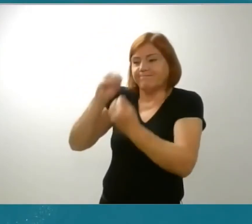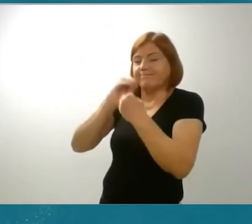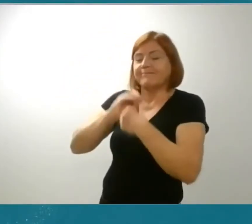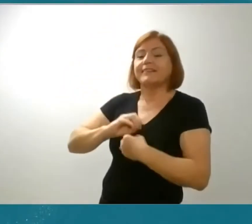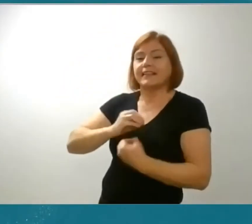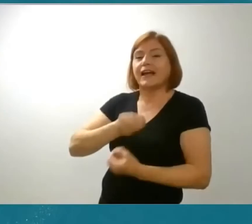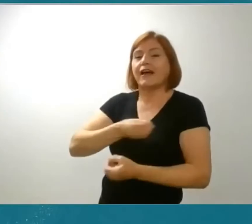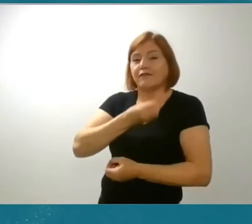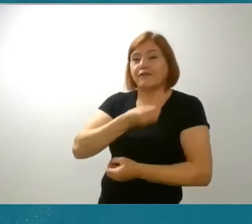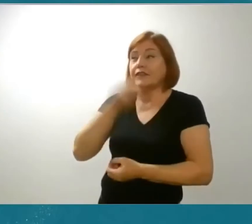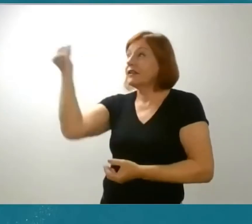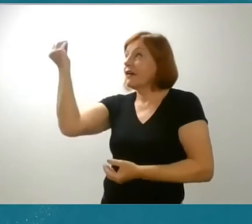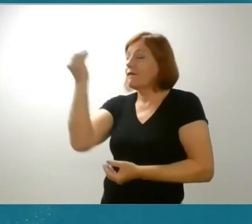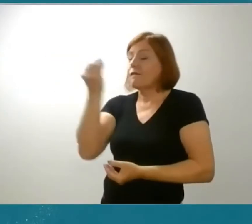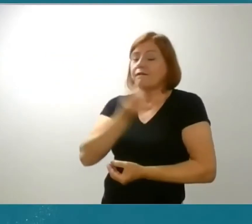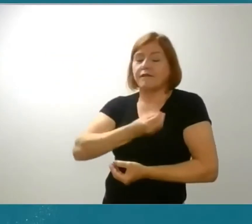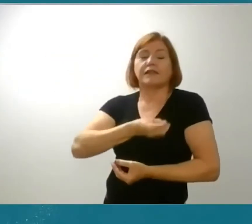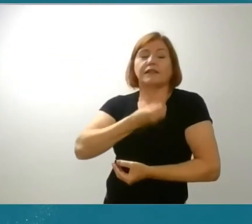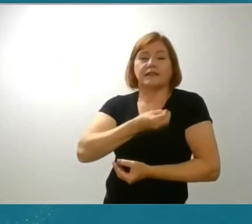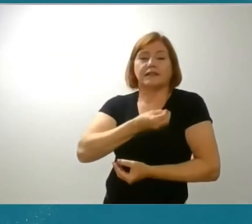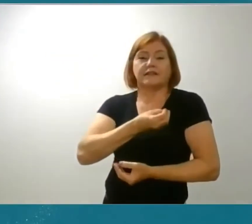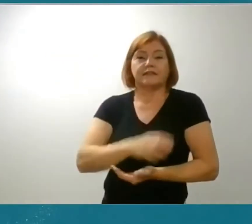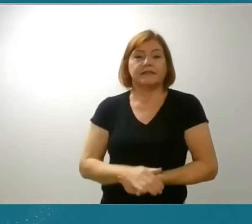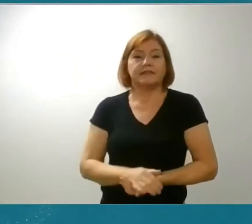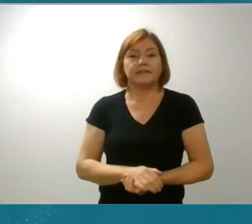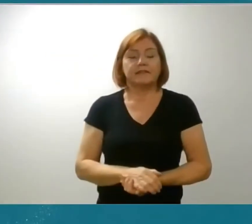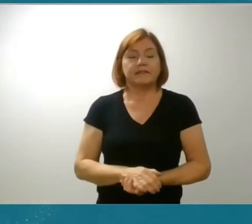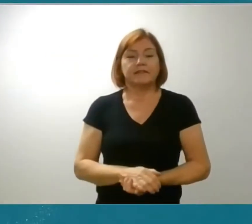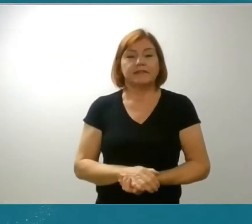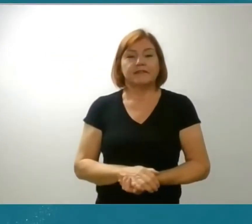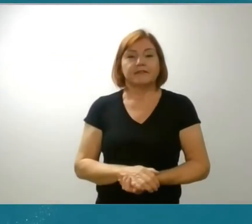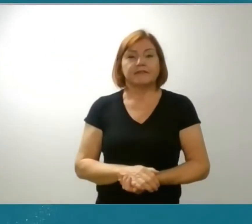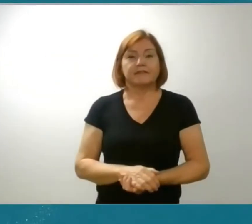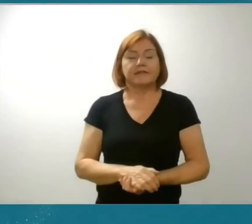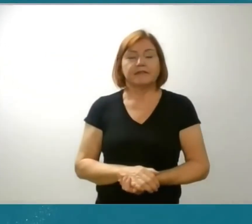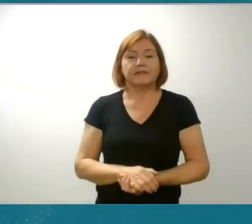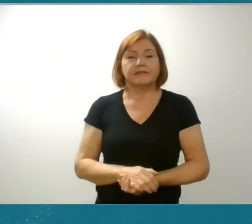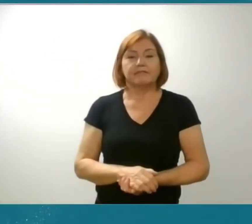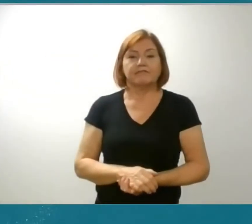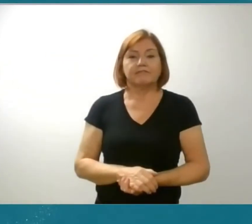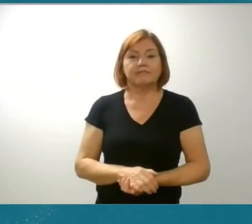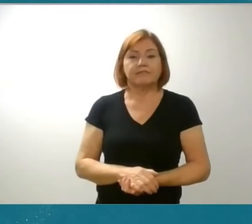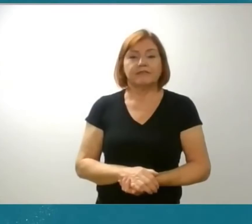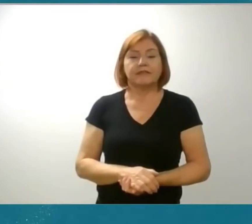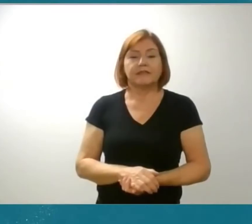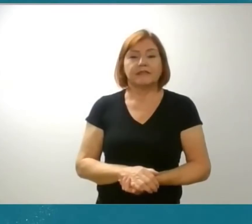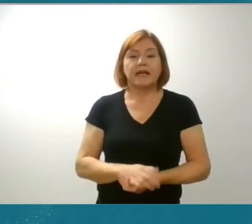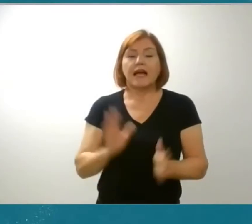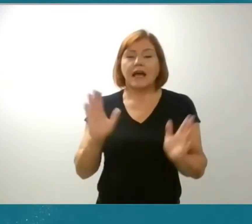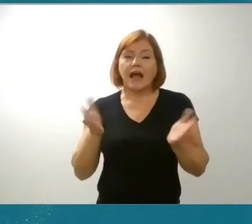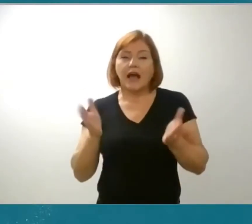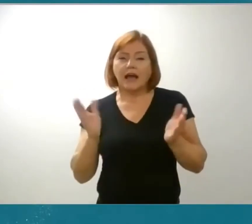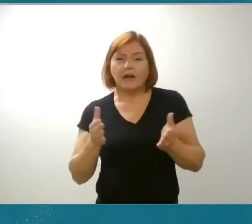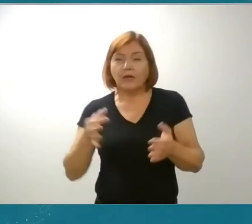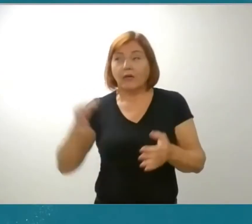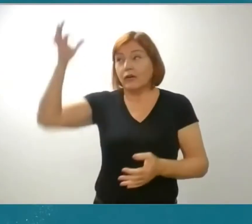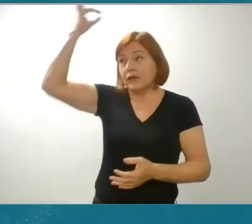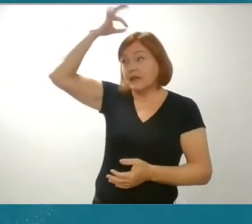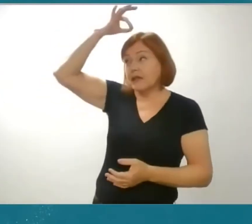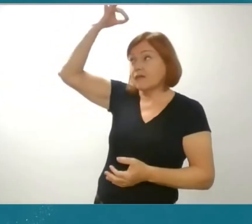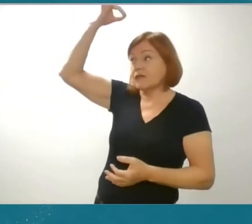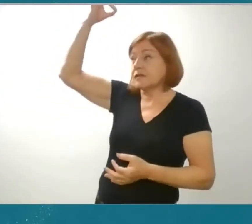voltarei em espírito. E nesse espírito eu entrarei em vocês, eu conseguirei levar vocês para